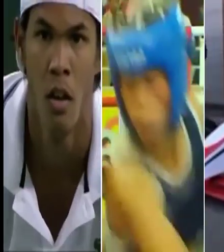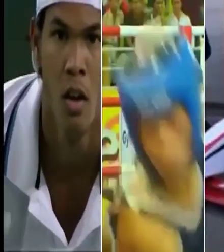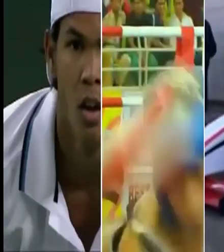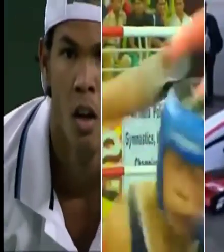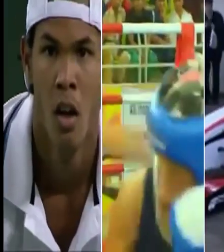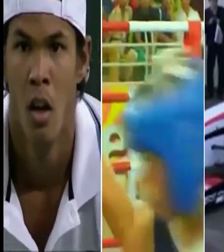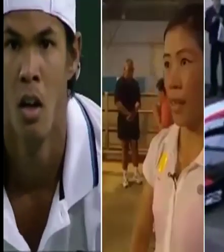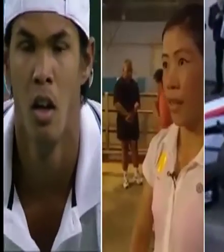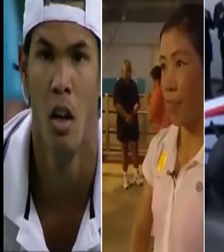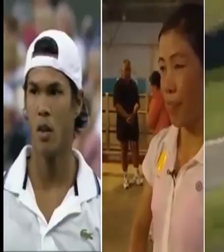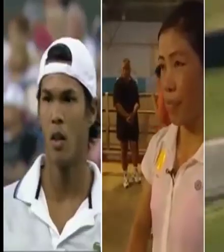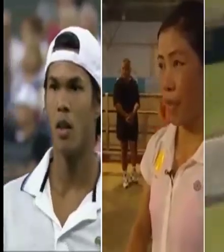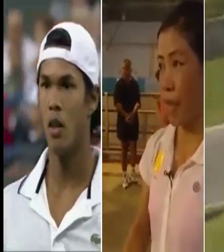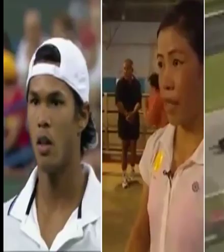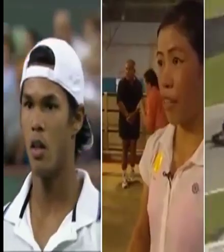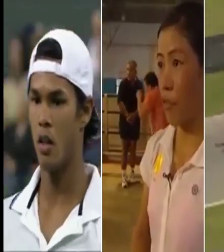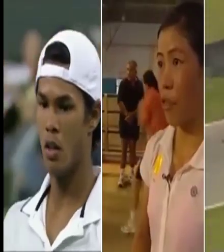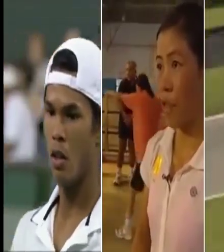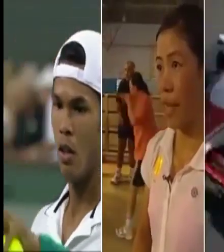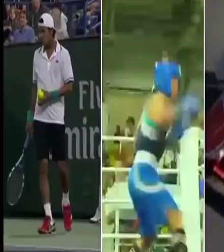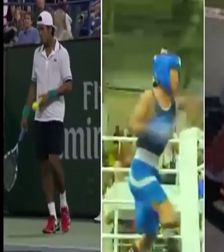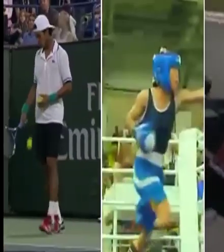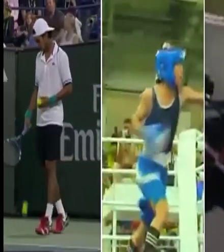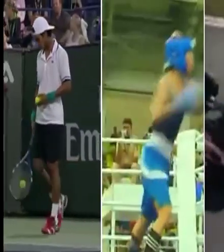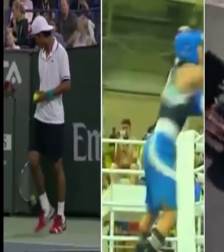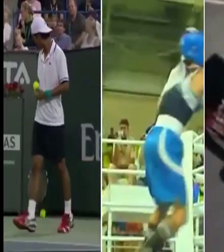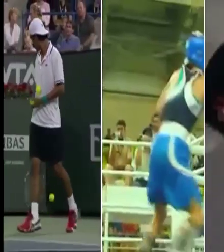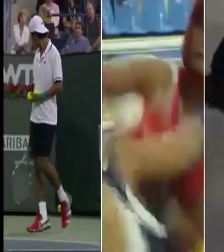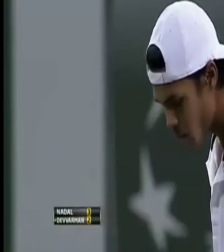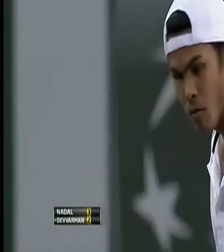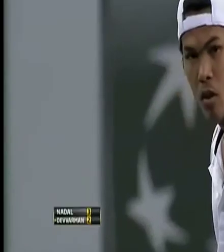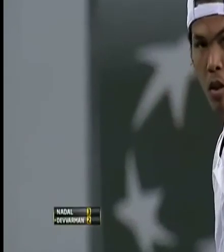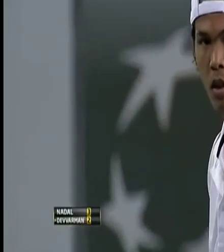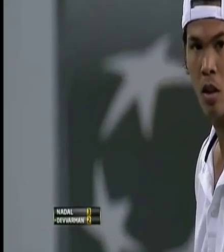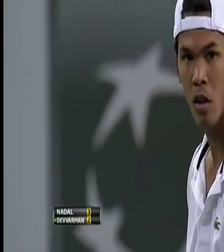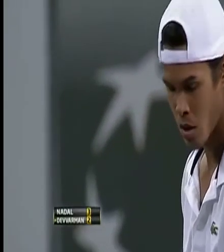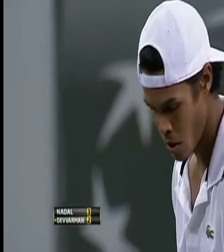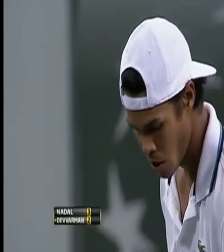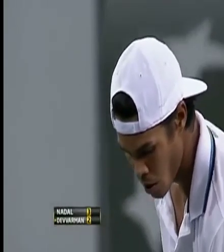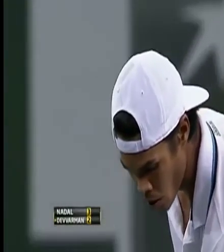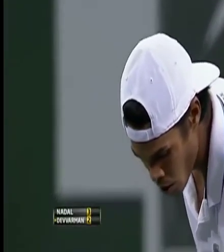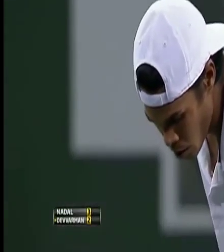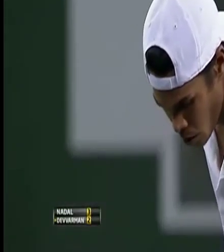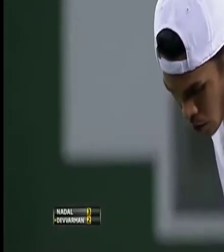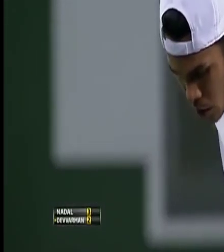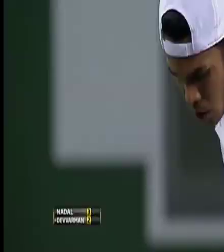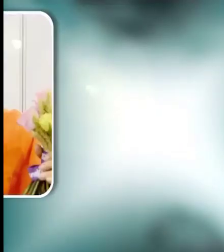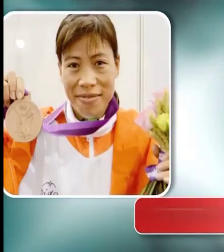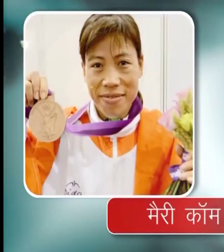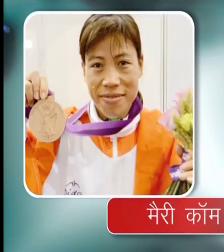NIOS खेल के इन सितारों को उनकी सुविधा और समय के अनुसार बेहतर शिक्षा उपलब्ध कराता है। मेरी